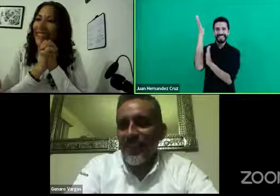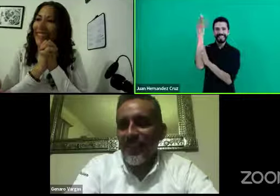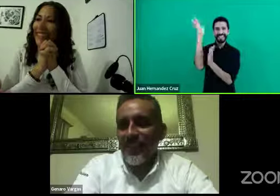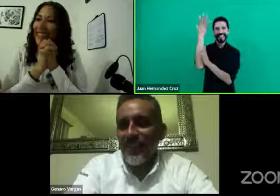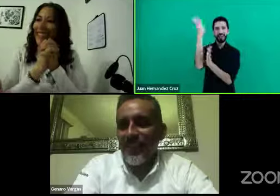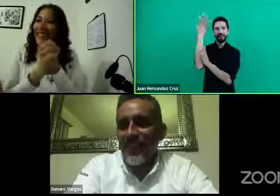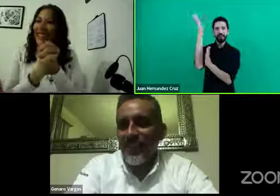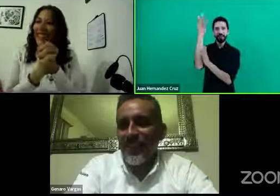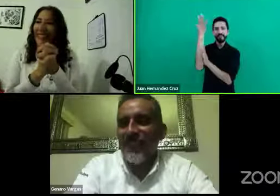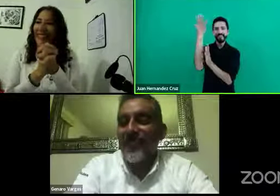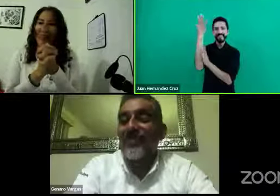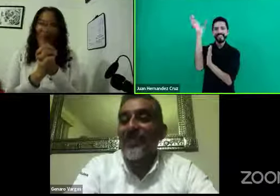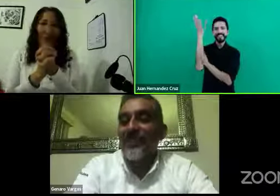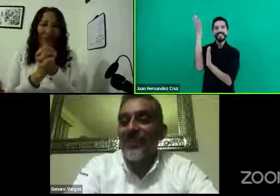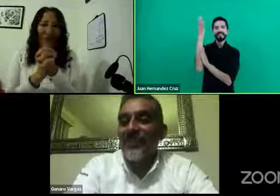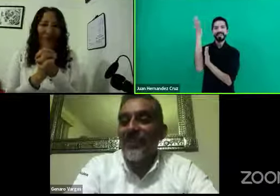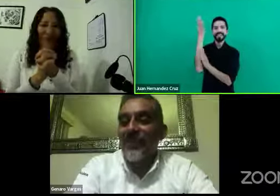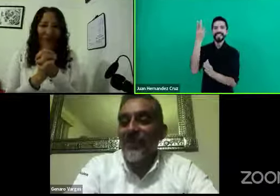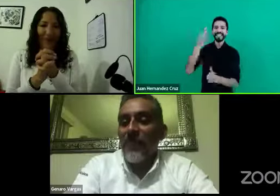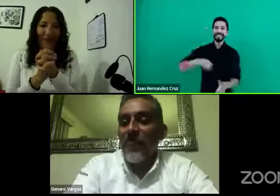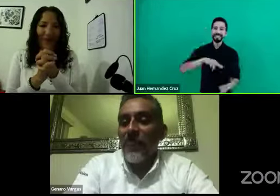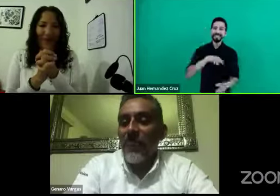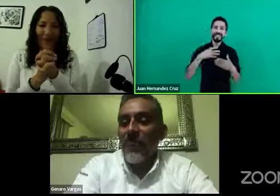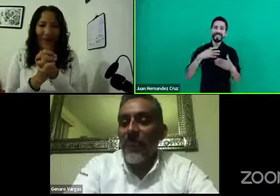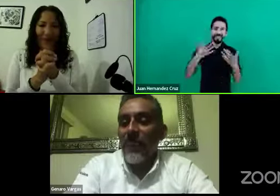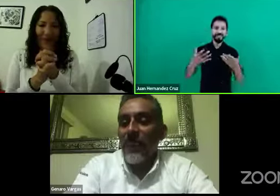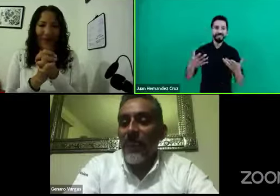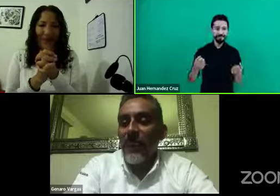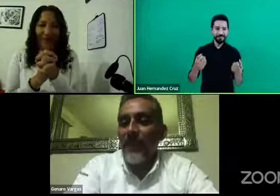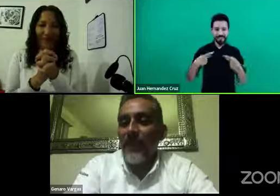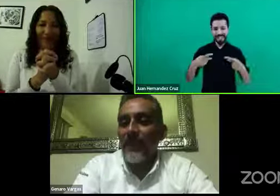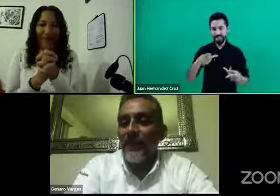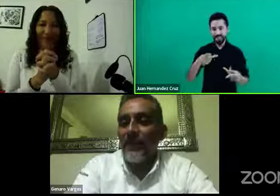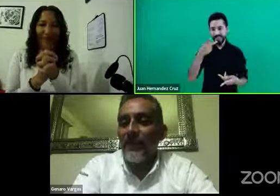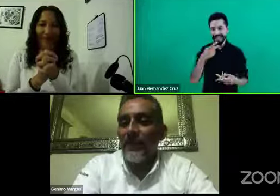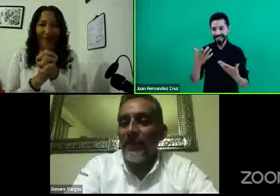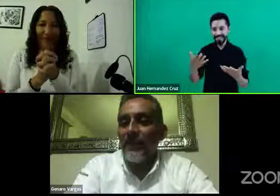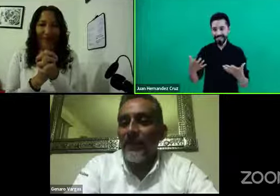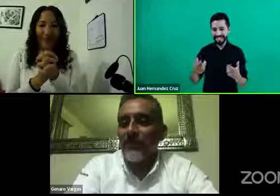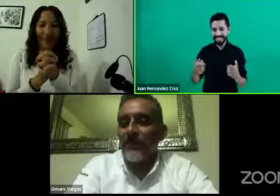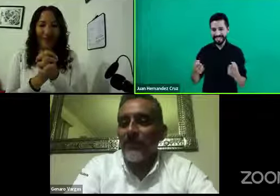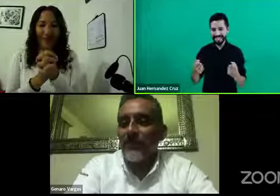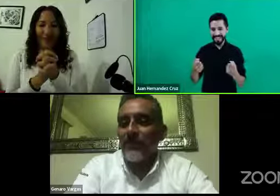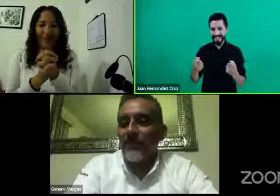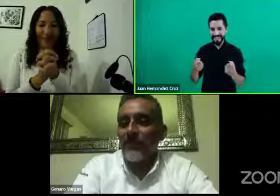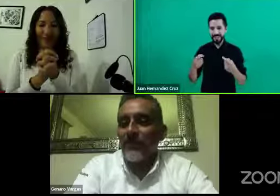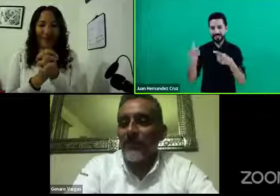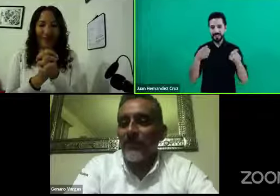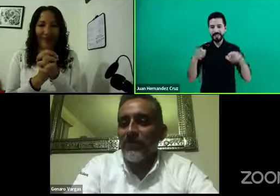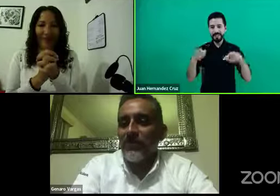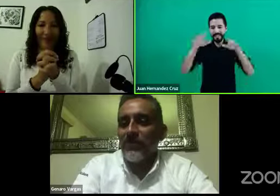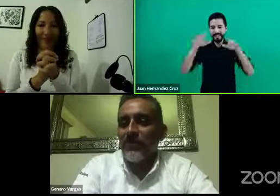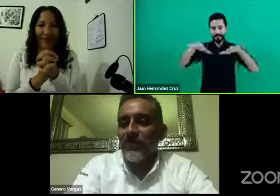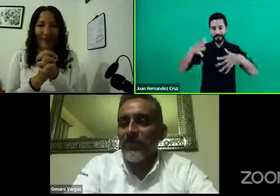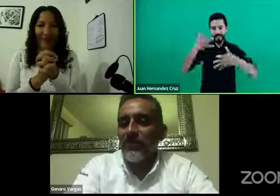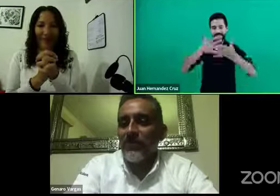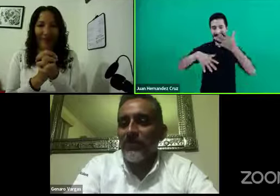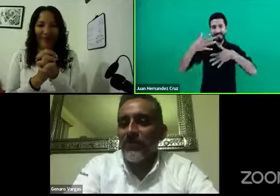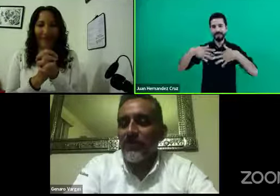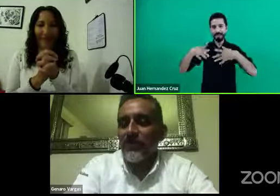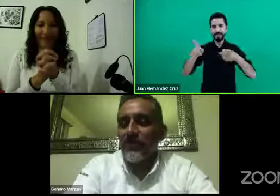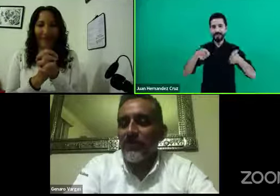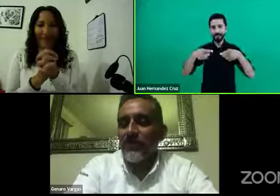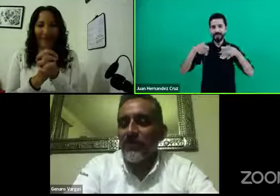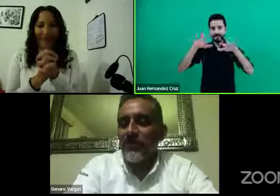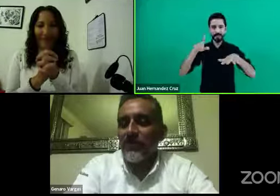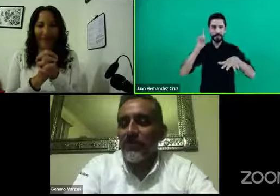así. ¿Por qué? Porque nosotros, por ejemplo, en lo personal como oyente, pues cuando interpreto una